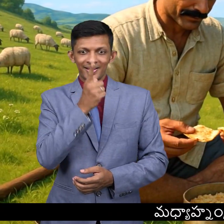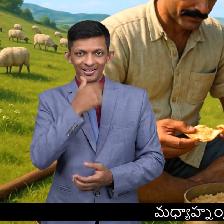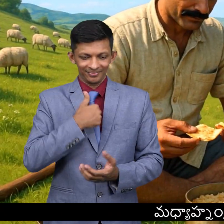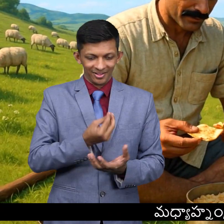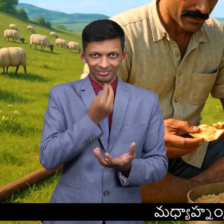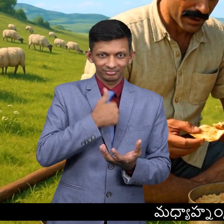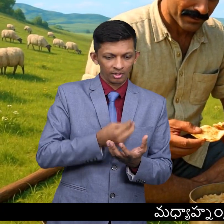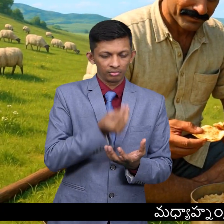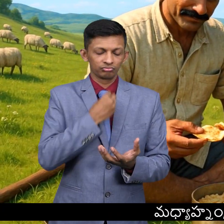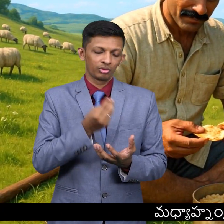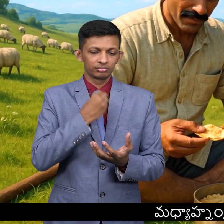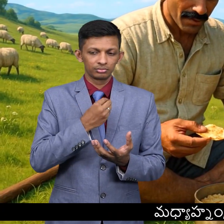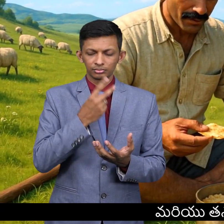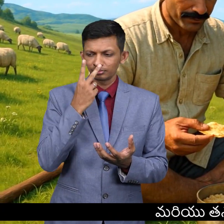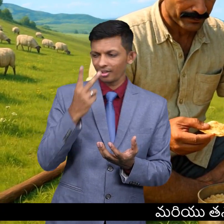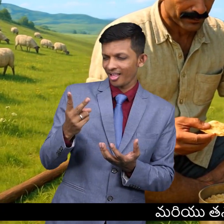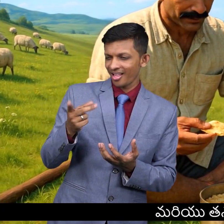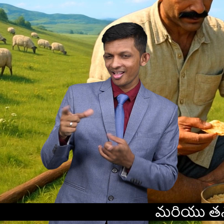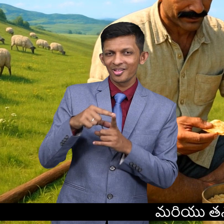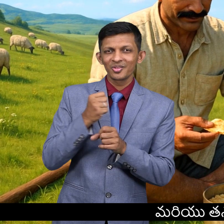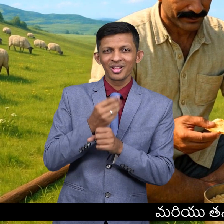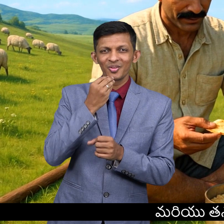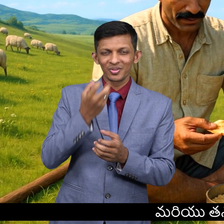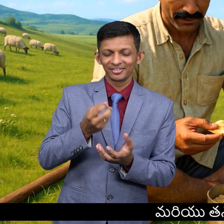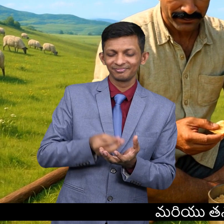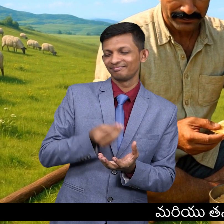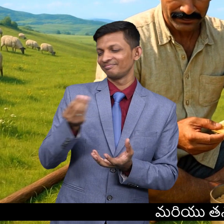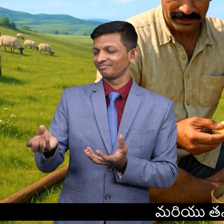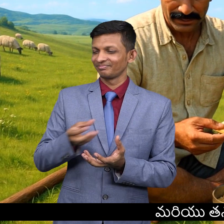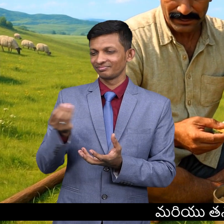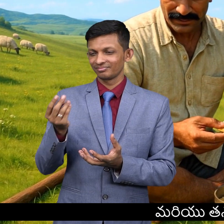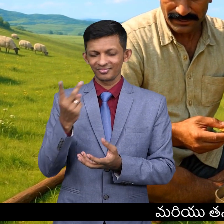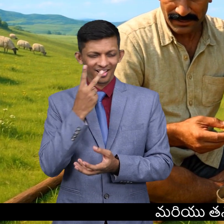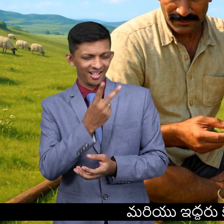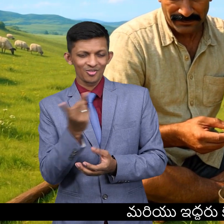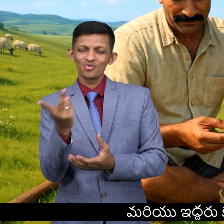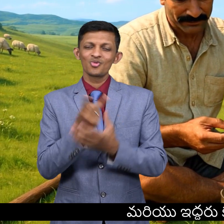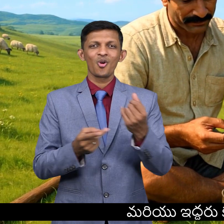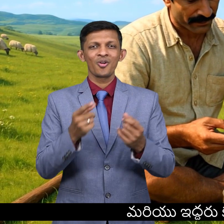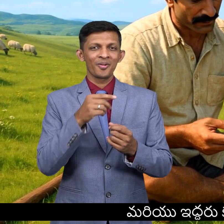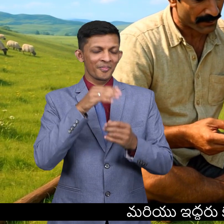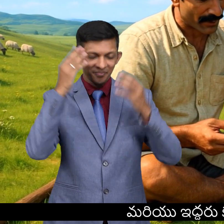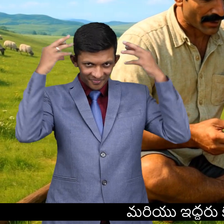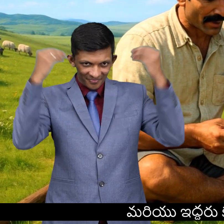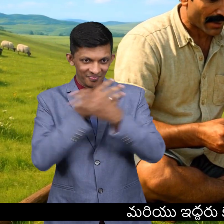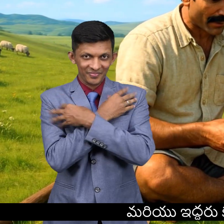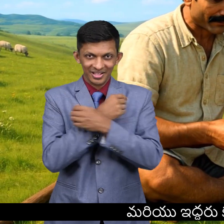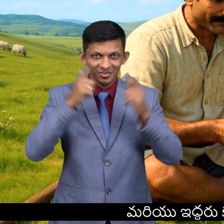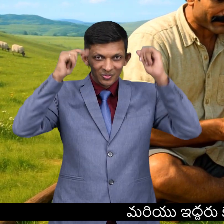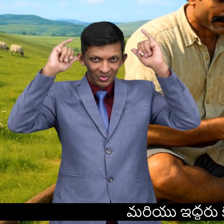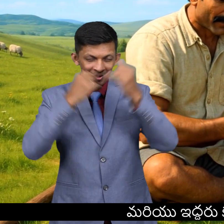మధ్యాహ్నం అతను భోజనం తింటాడు మరియు తన కుక్కకు ఆహారం ఇస్తాడు మరియు ఇద్దరూ